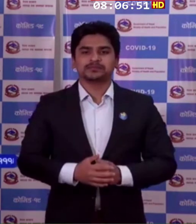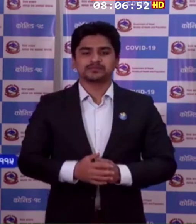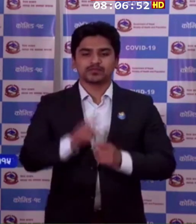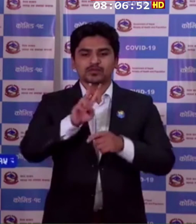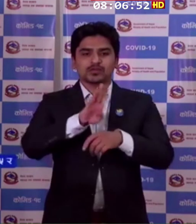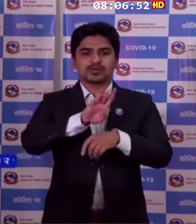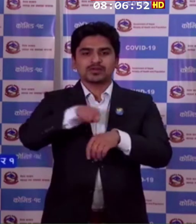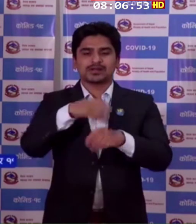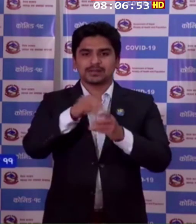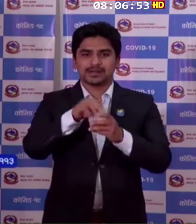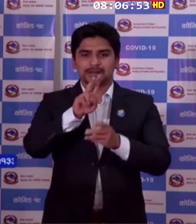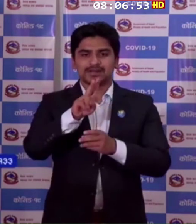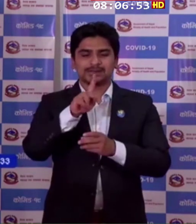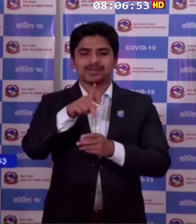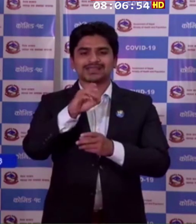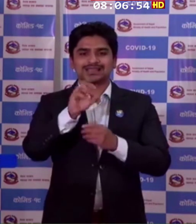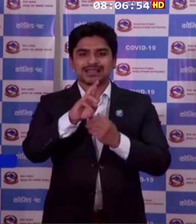गत 24 घण्टामा PCR